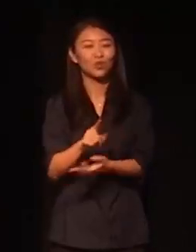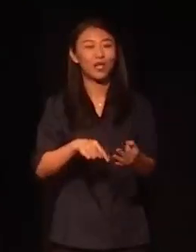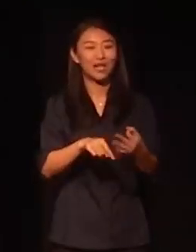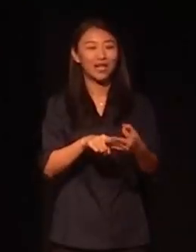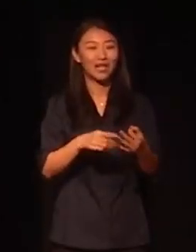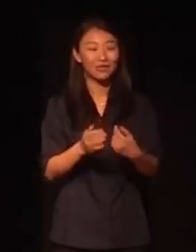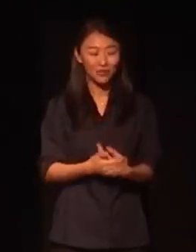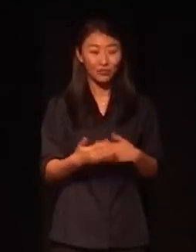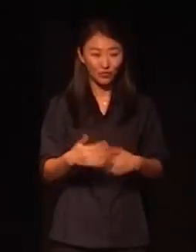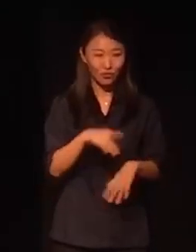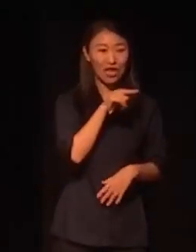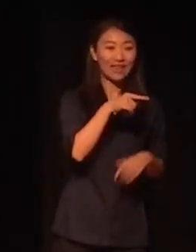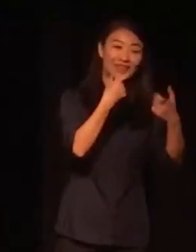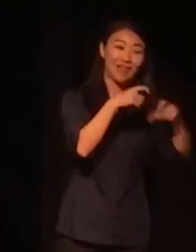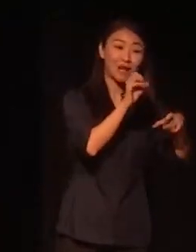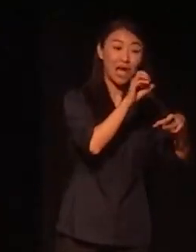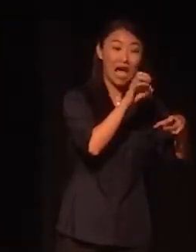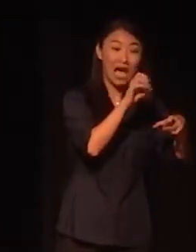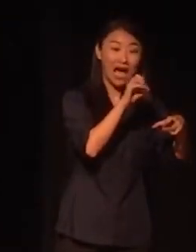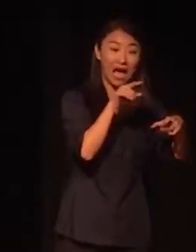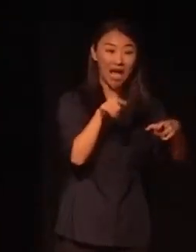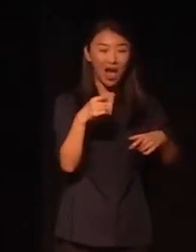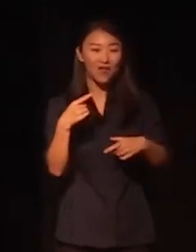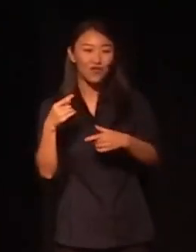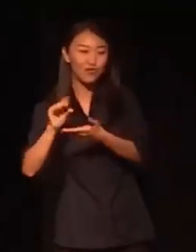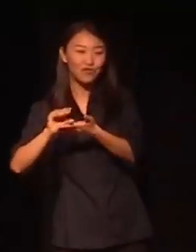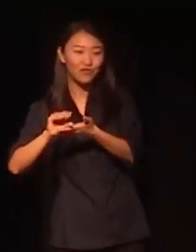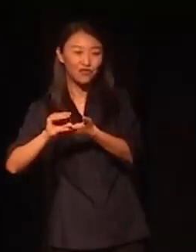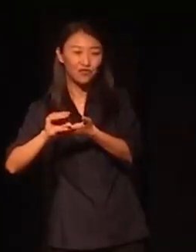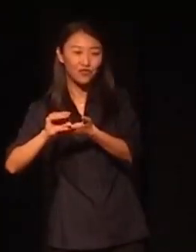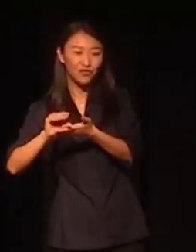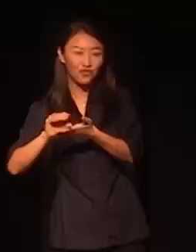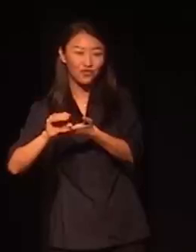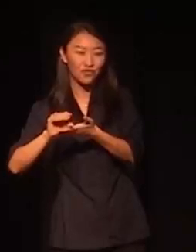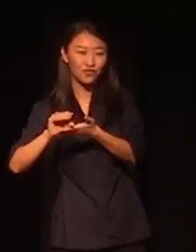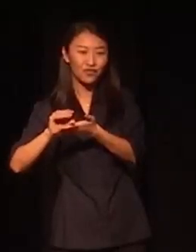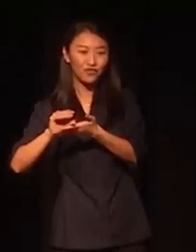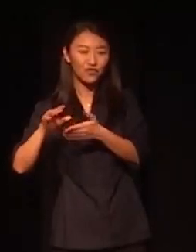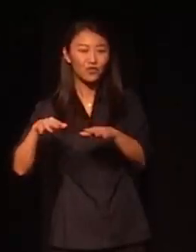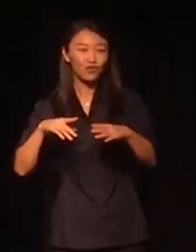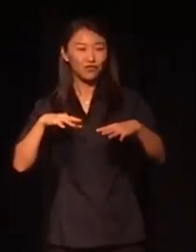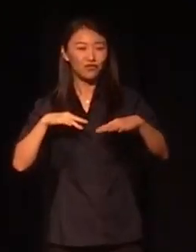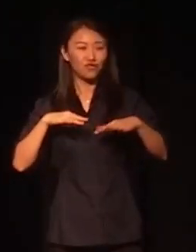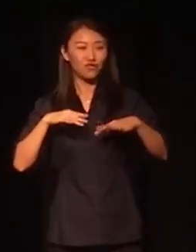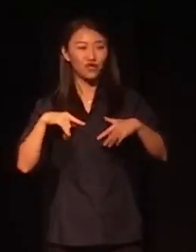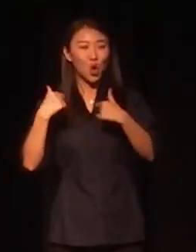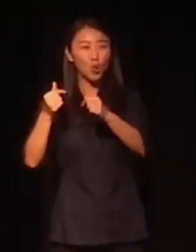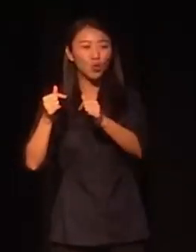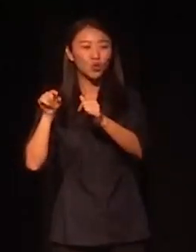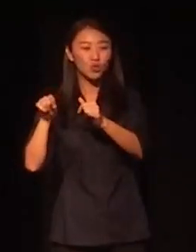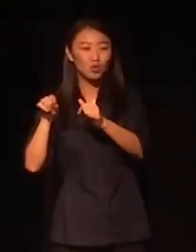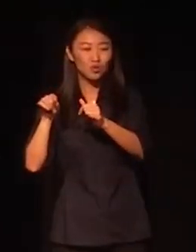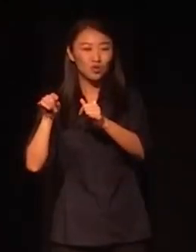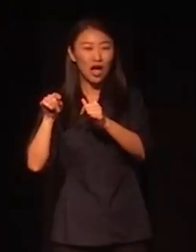refer egg white to 芙蓉. So when we have this 芙蓉燕窝, this is actually egg